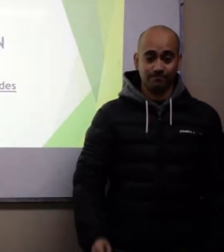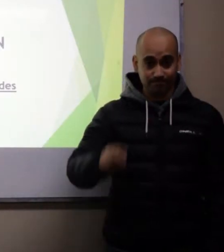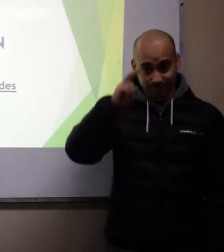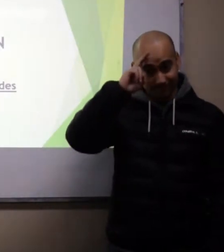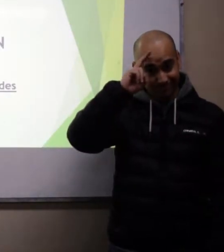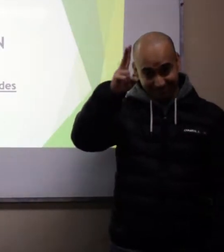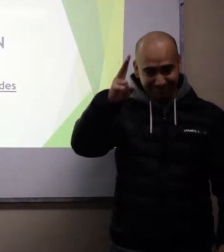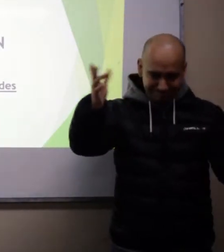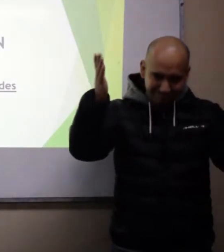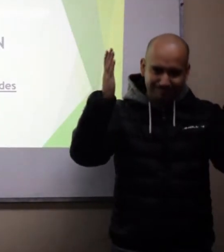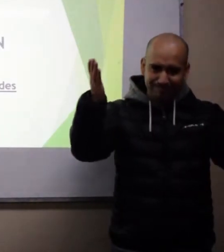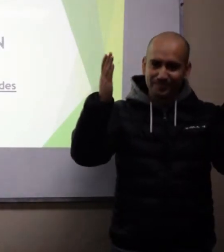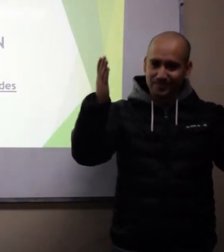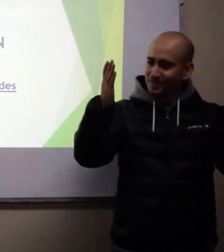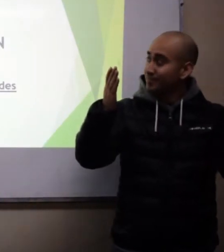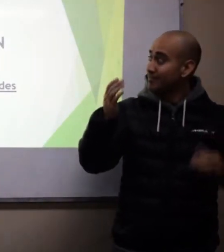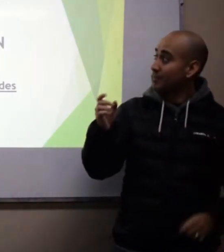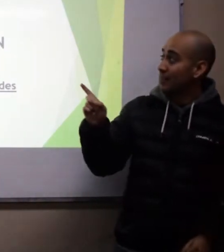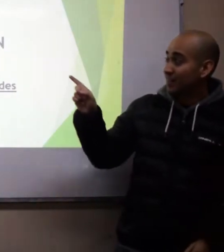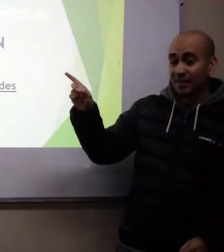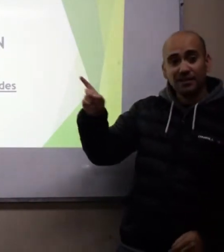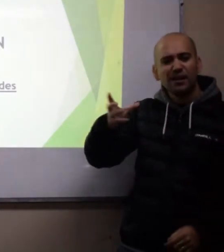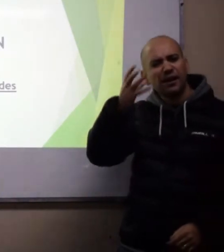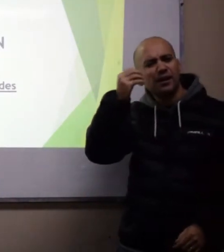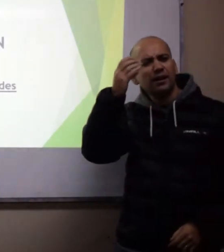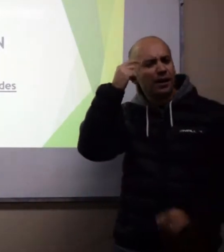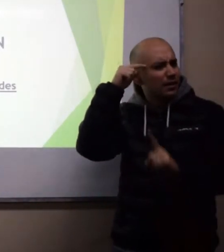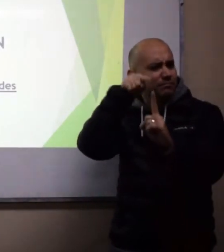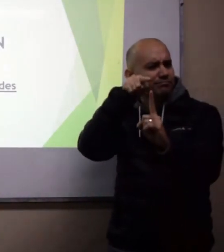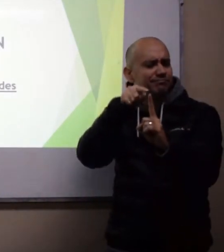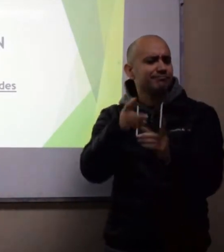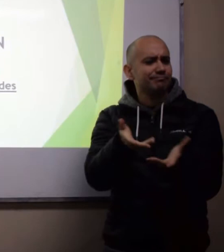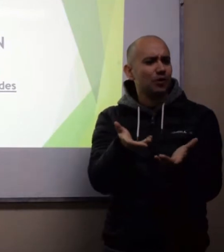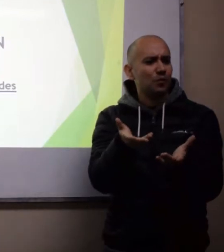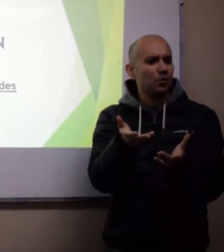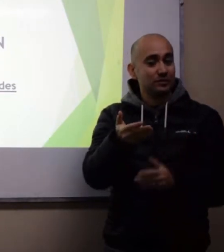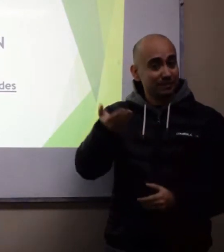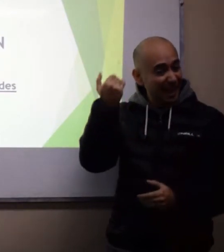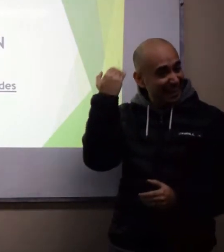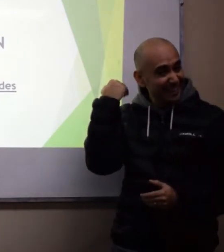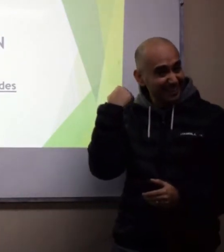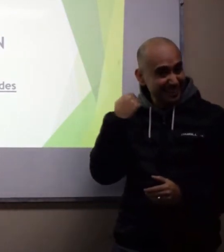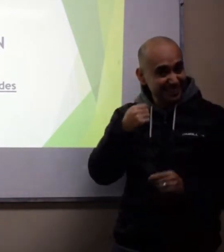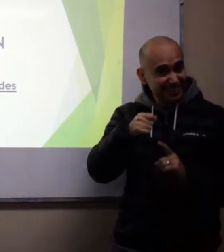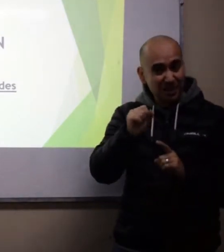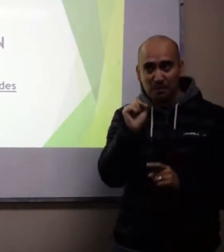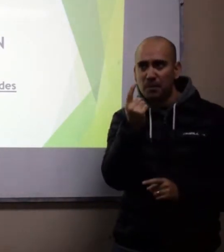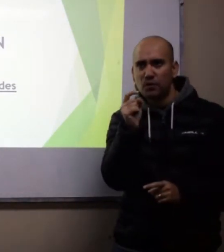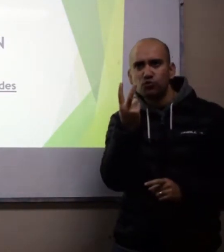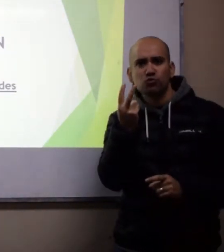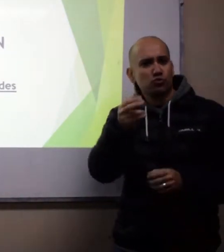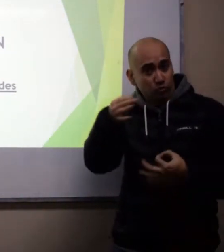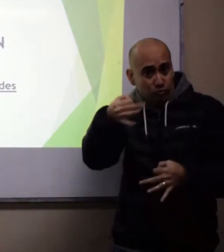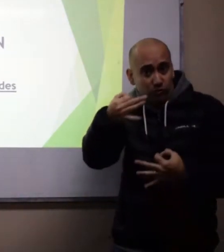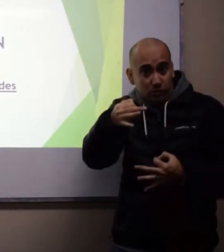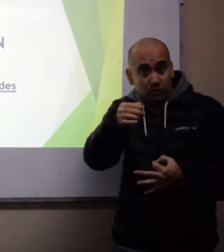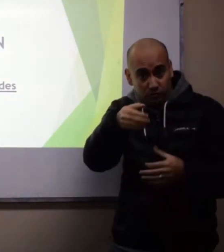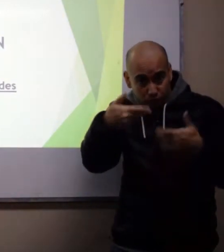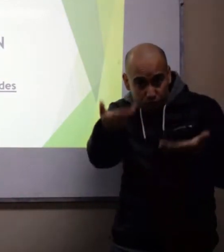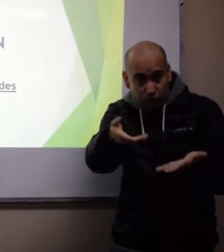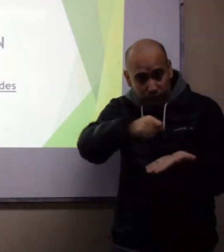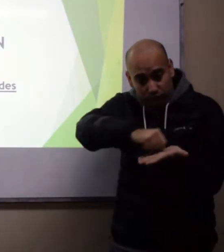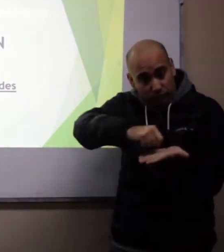Buenos días. El objetivo de este power es hacer una retroalimentación a las primeras 5